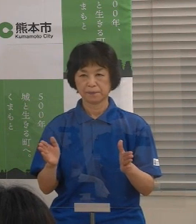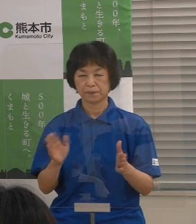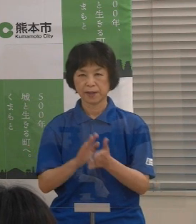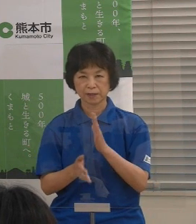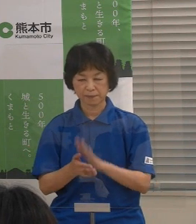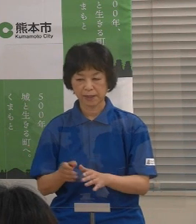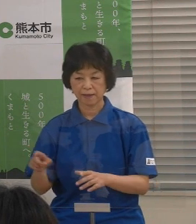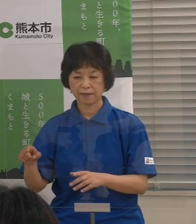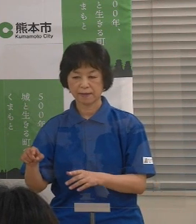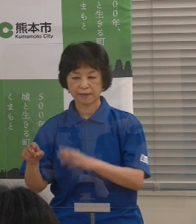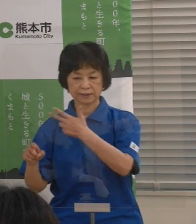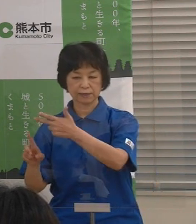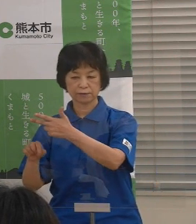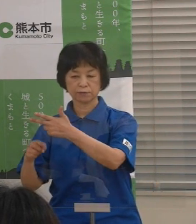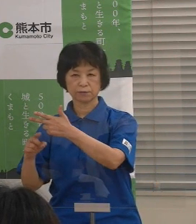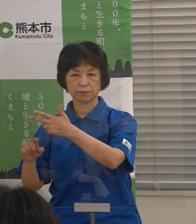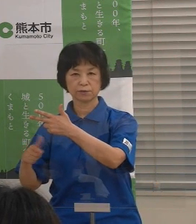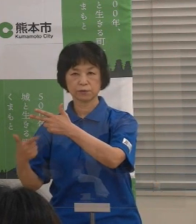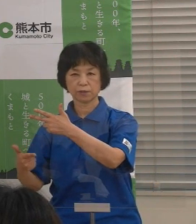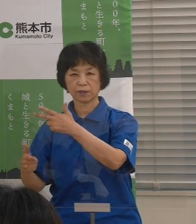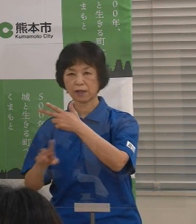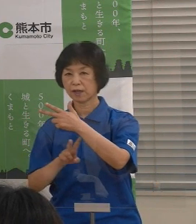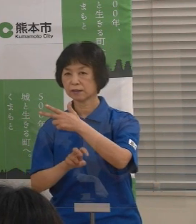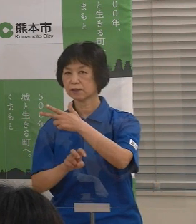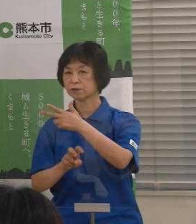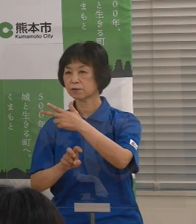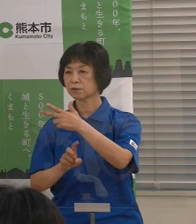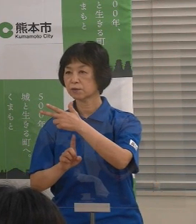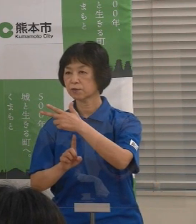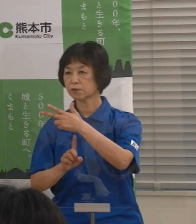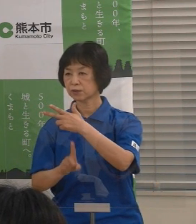ね、ごめんなさい、同じく